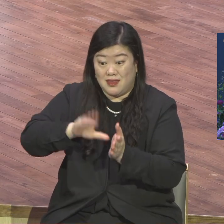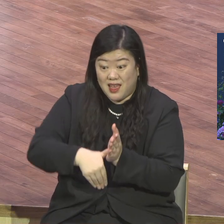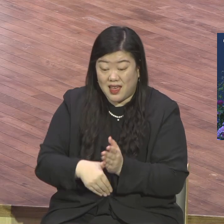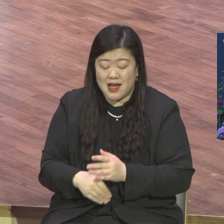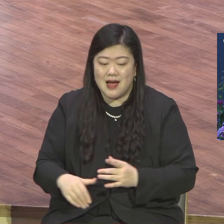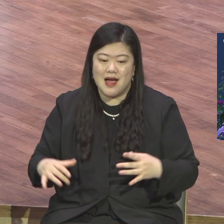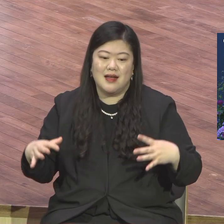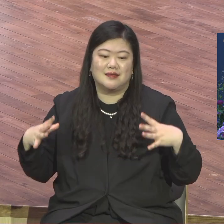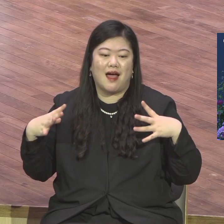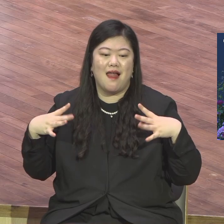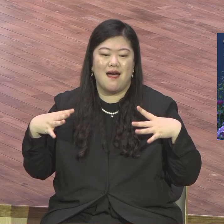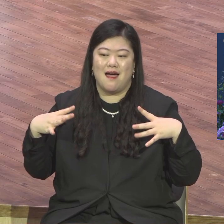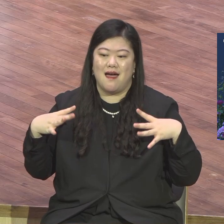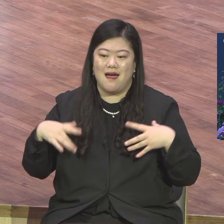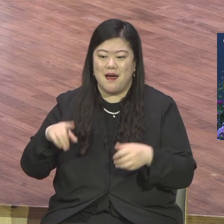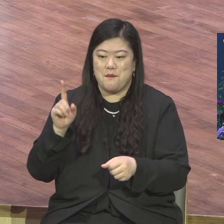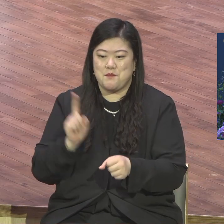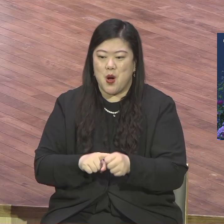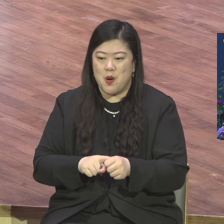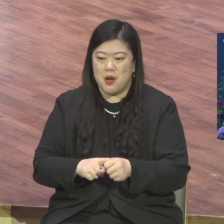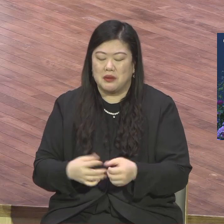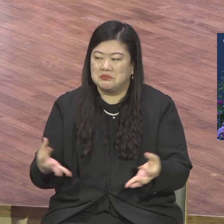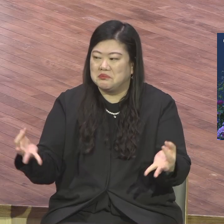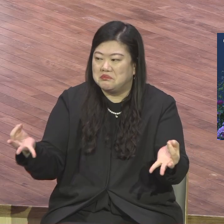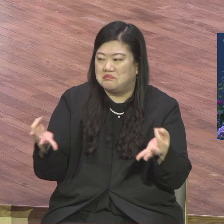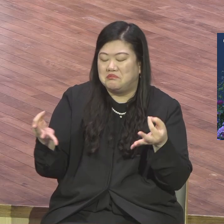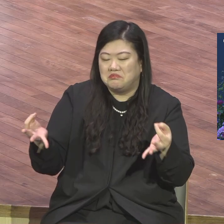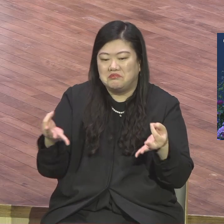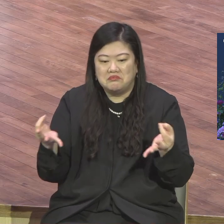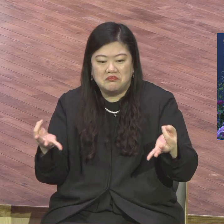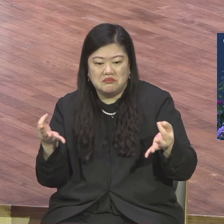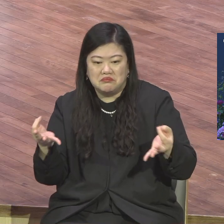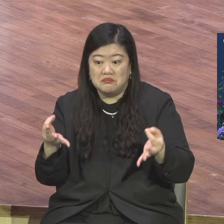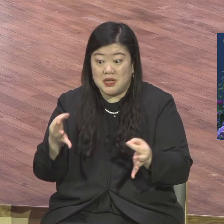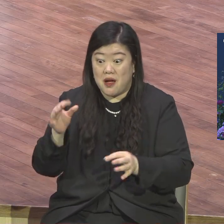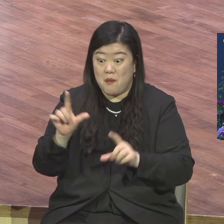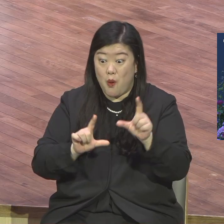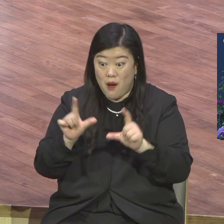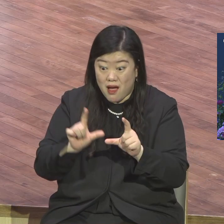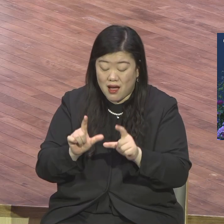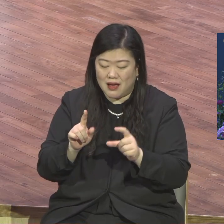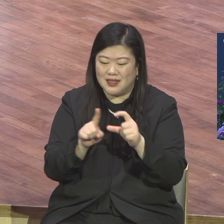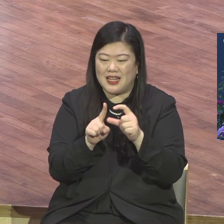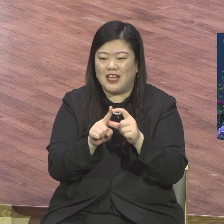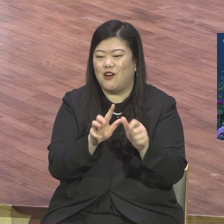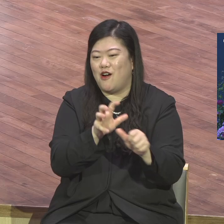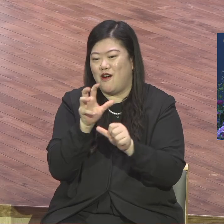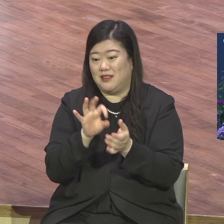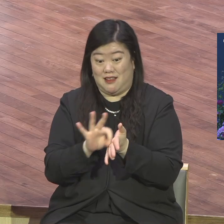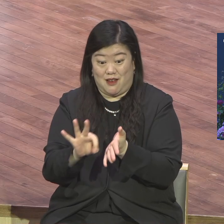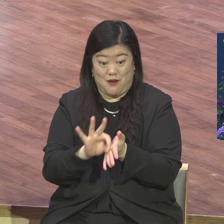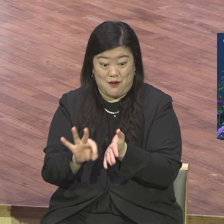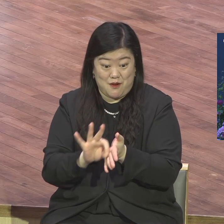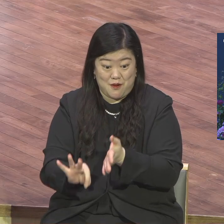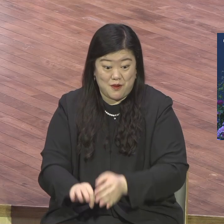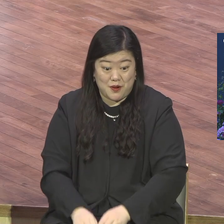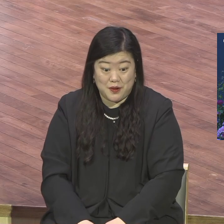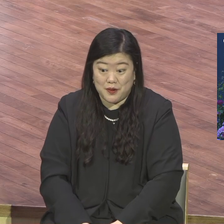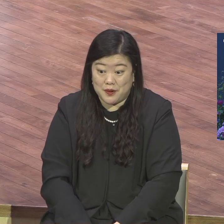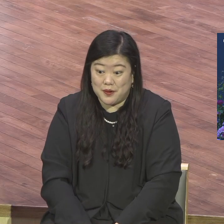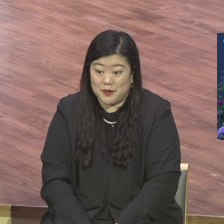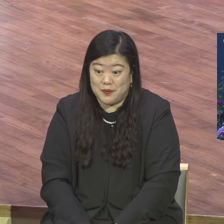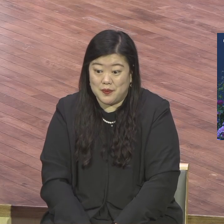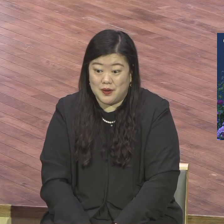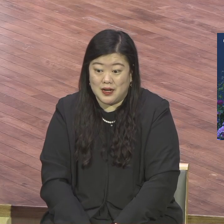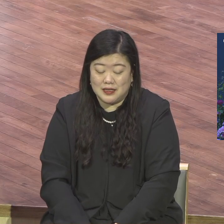우리나라에서도 래퍼들이 사용하는 이 유행을 하기 시작했는데 음악 시장에서 이제